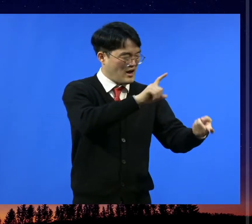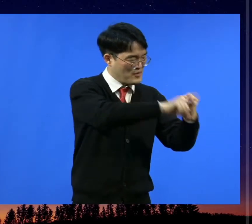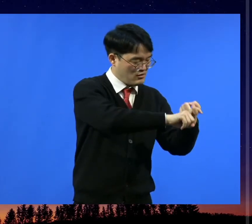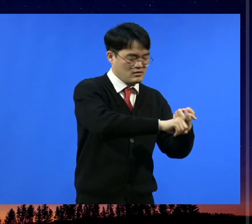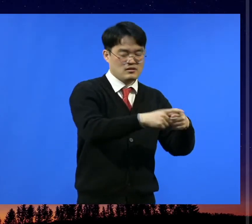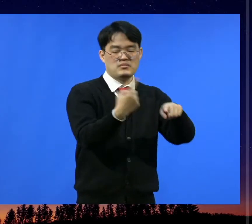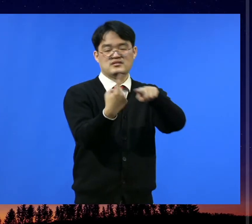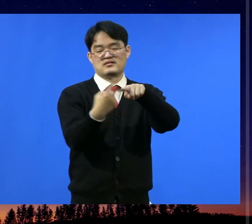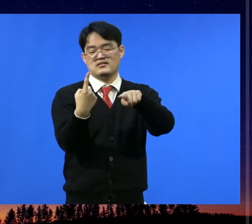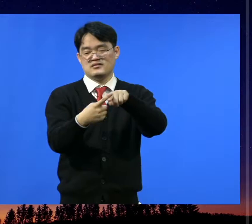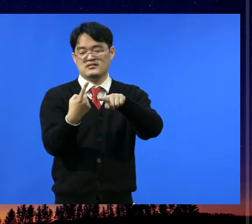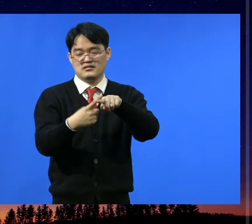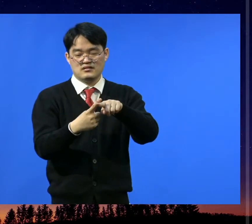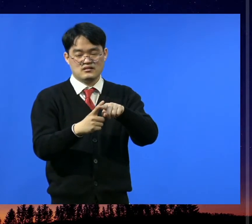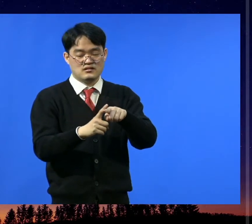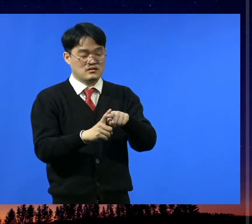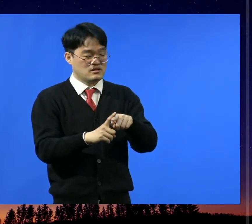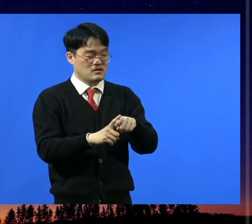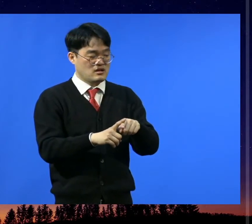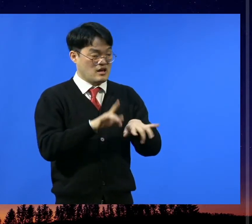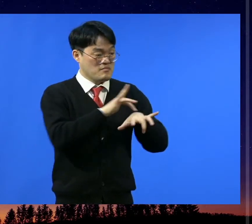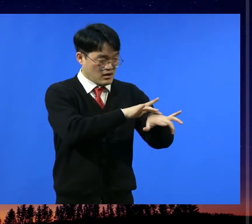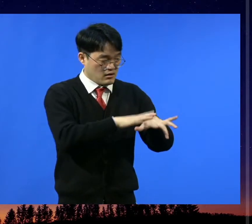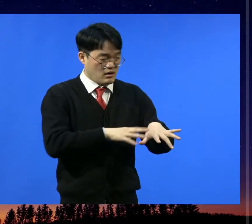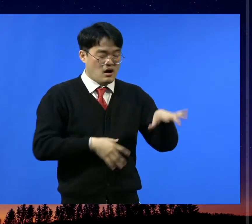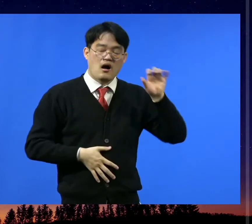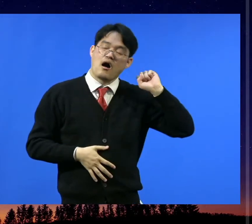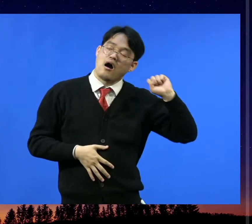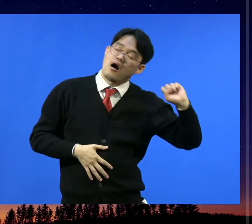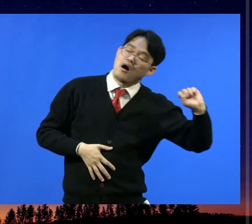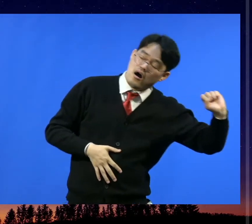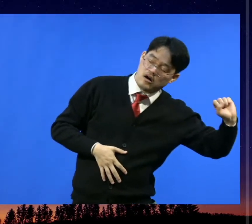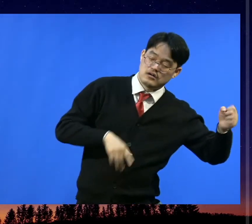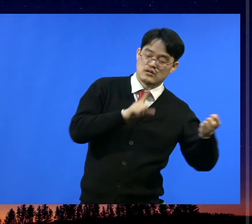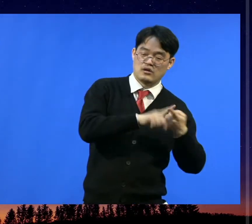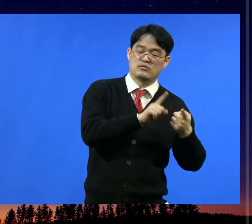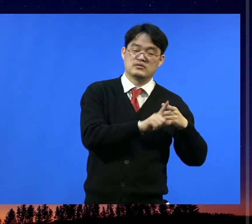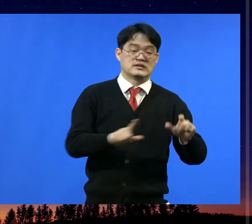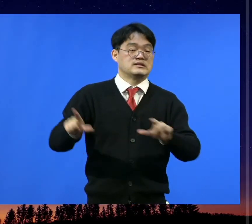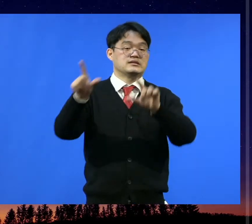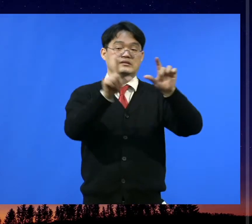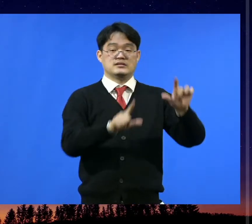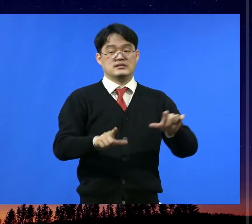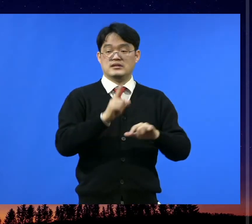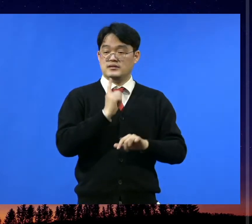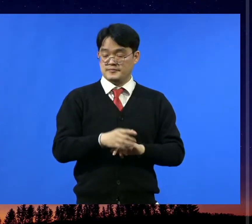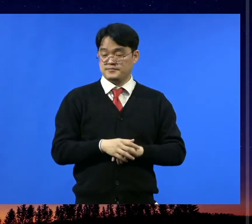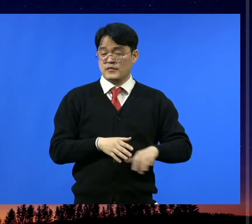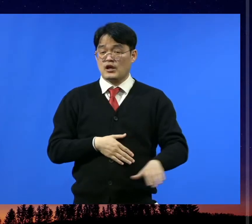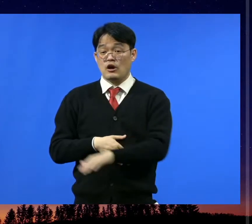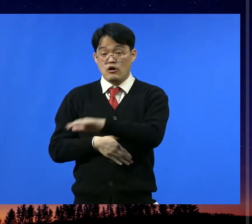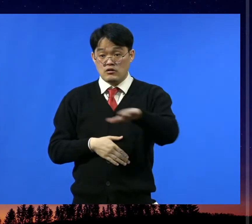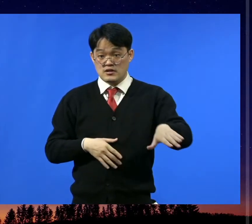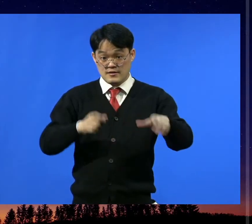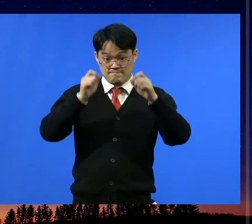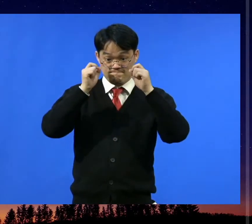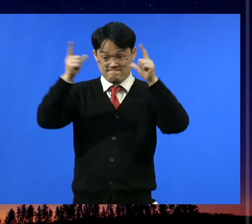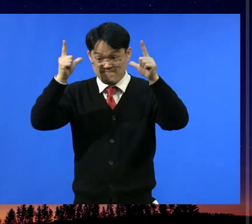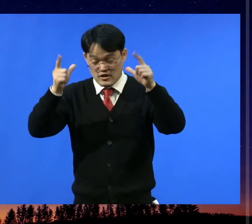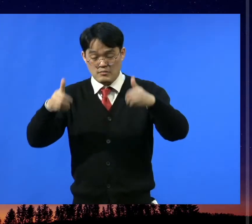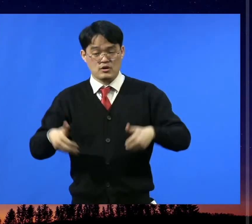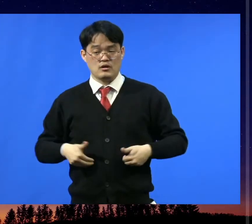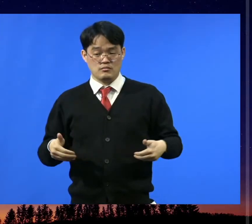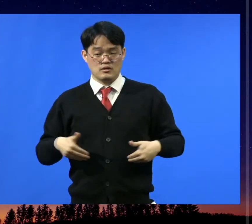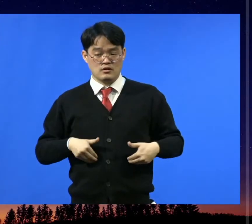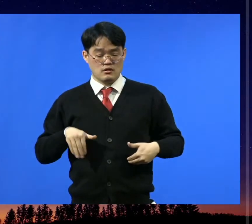마귀가 끌고 가는 대로, 마귀가 인도하는 대로 그냥 따라가는 것입니다. 여러분, 우리는 깨어 있어야 될 이유는 언제 적으로부터